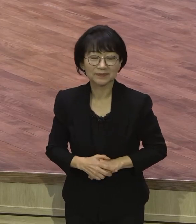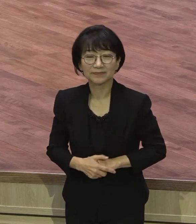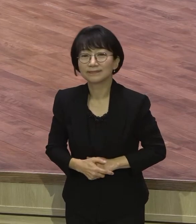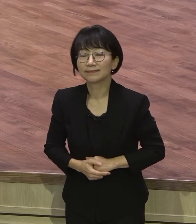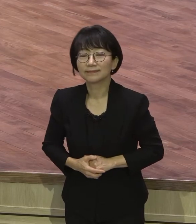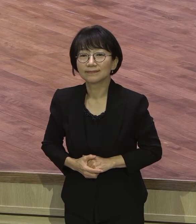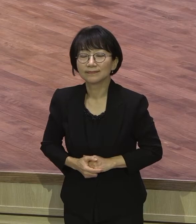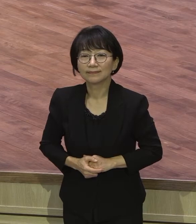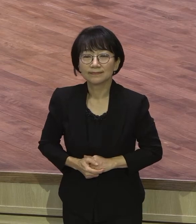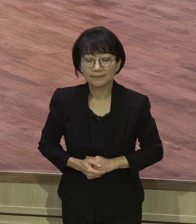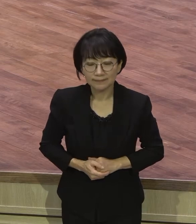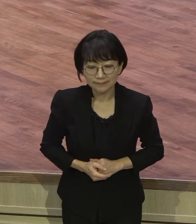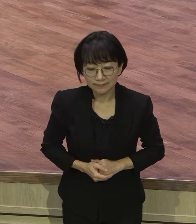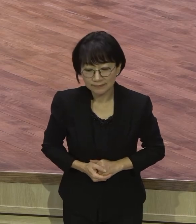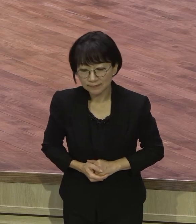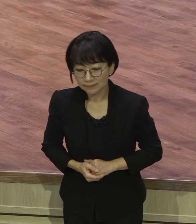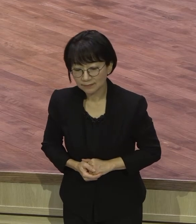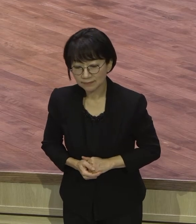바꾸라는 거예요.